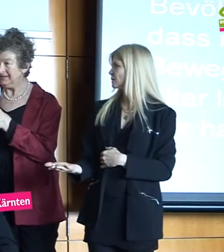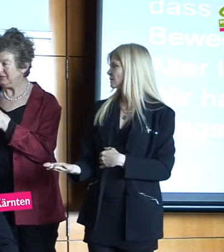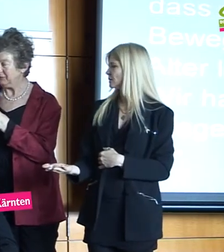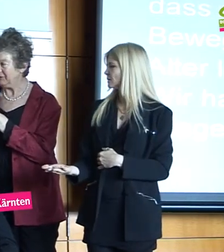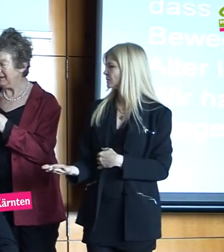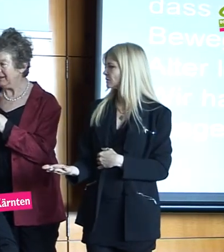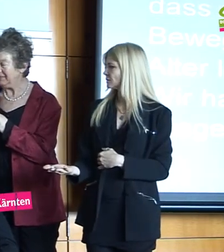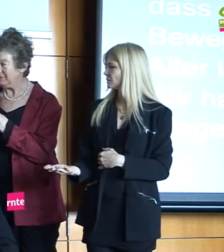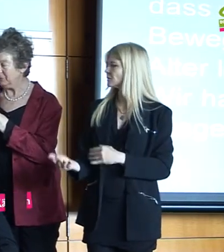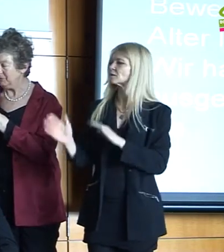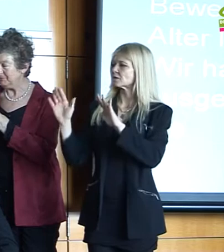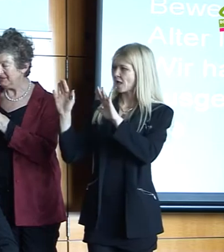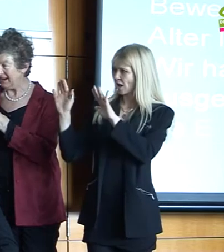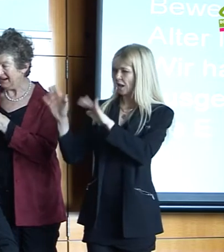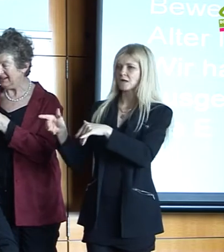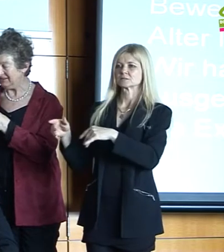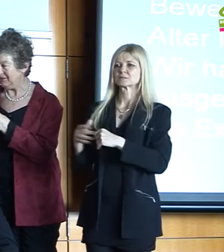unter sich sozusagen lassen, aber